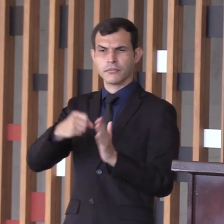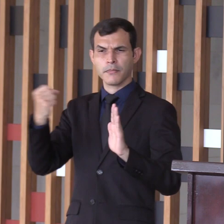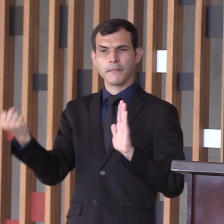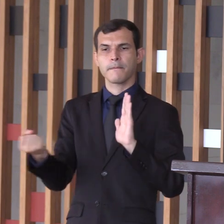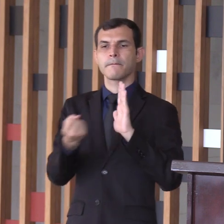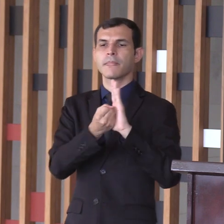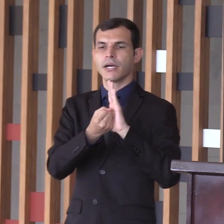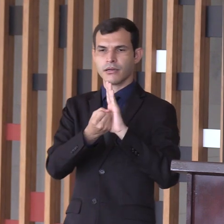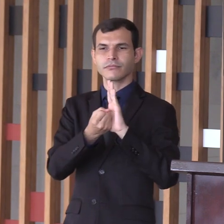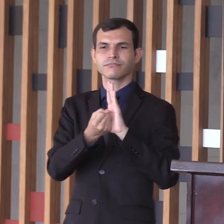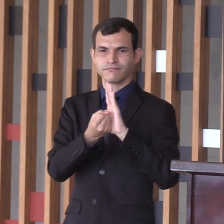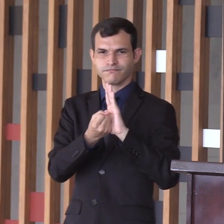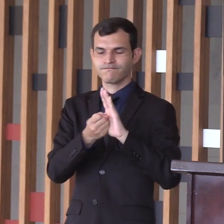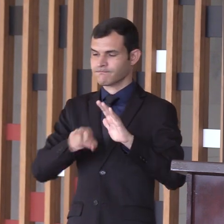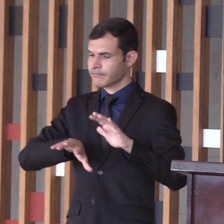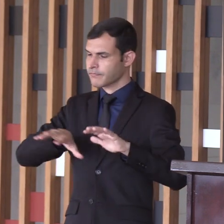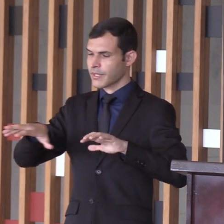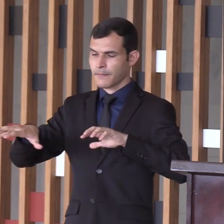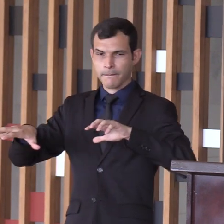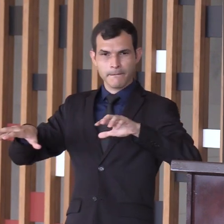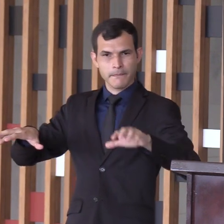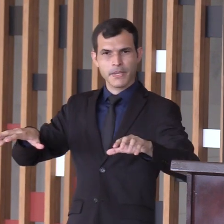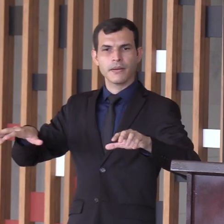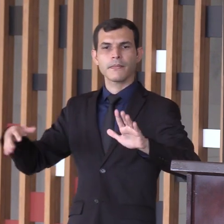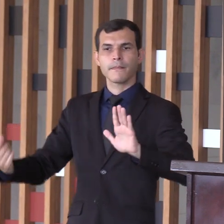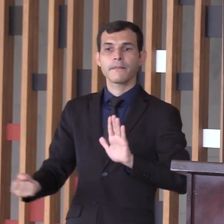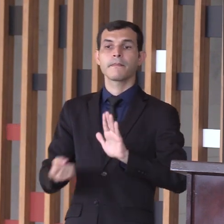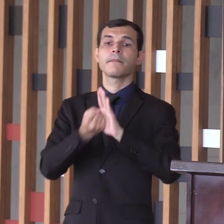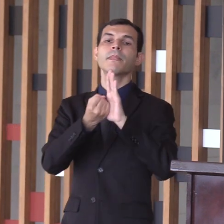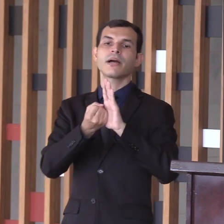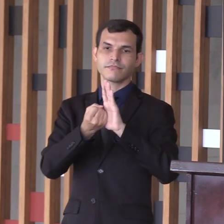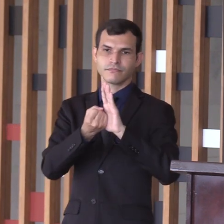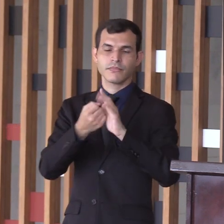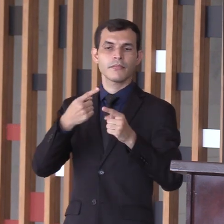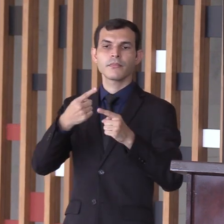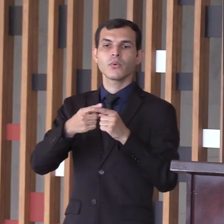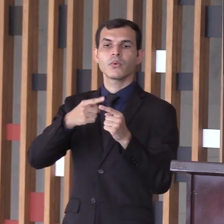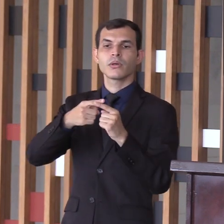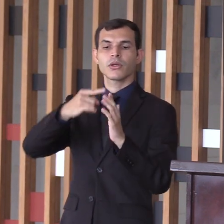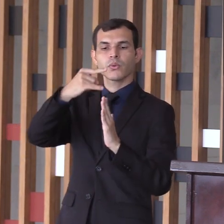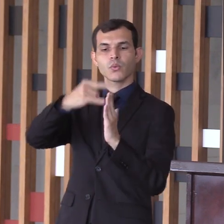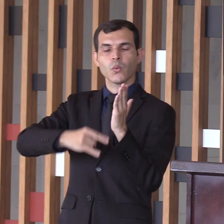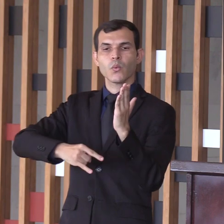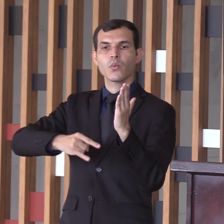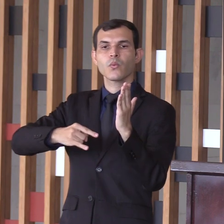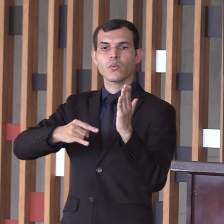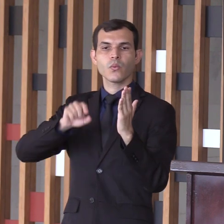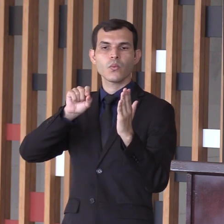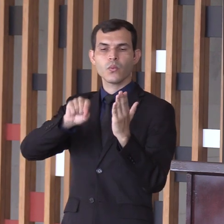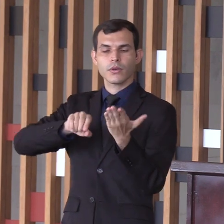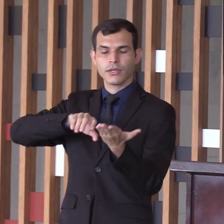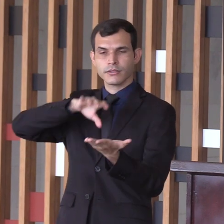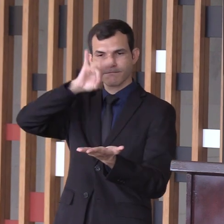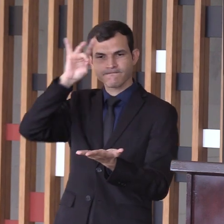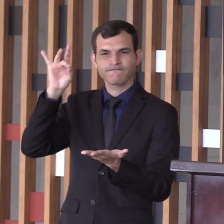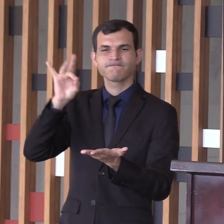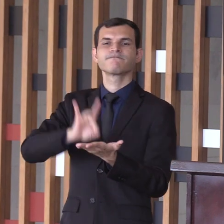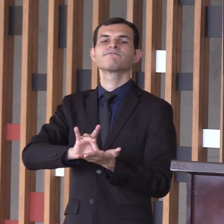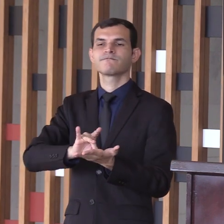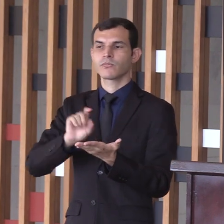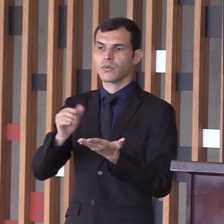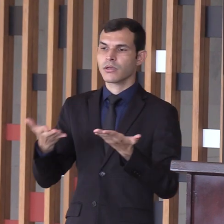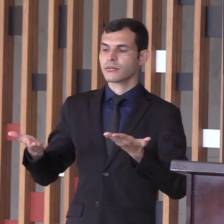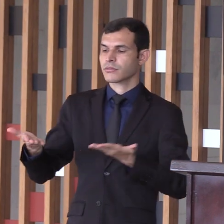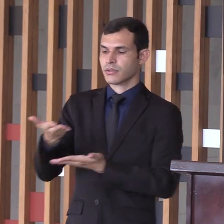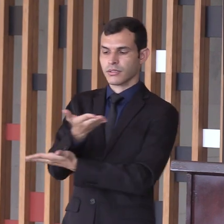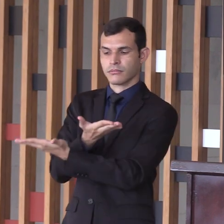das nossas instituições, exatamente porque documenta, formaliza uma cooperação que já